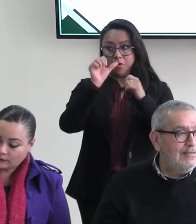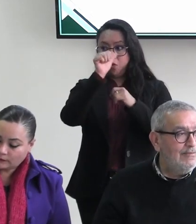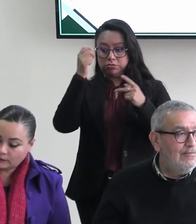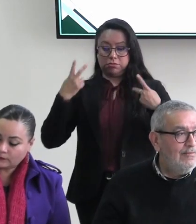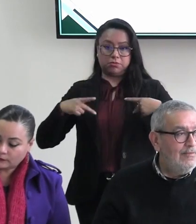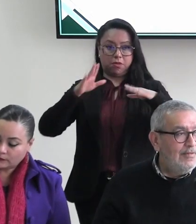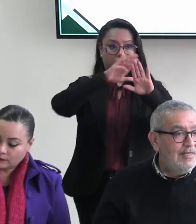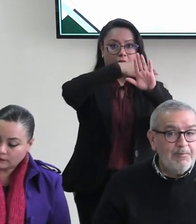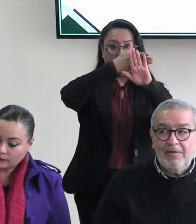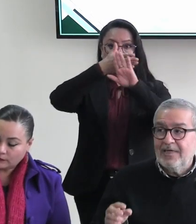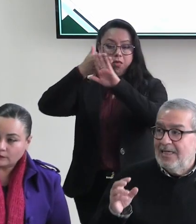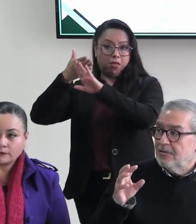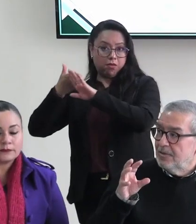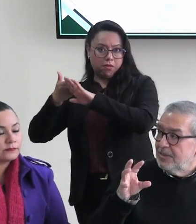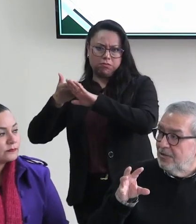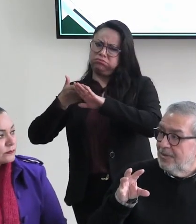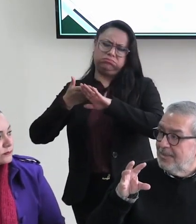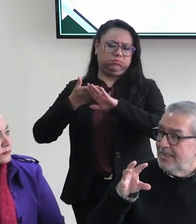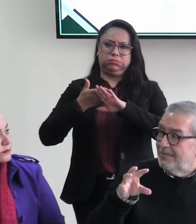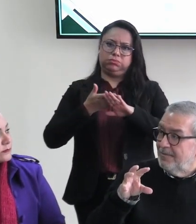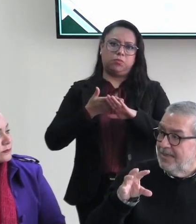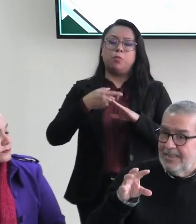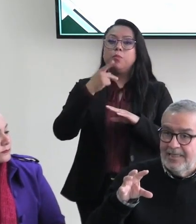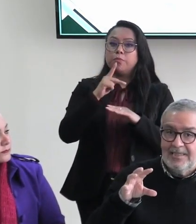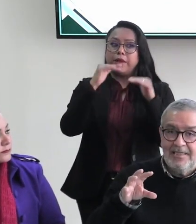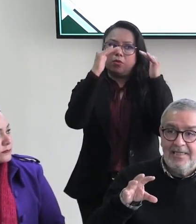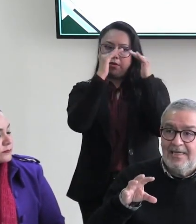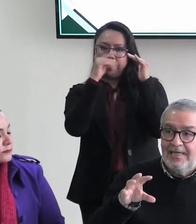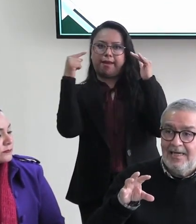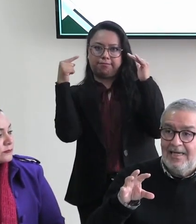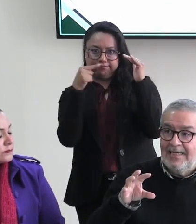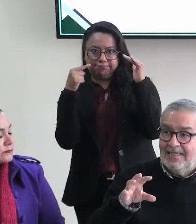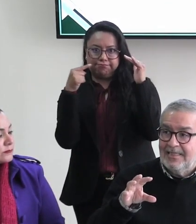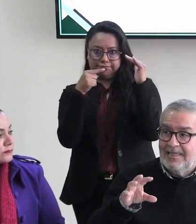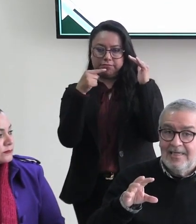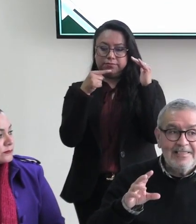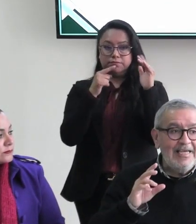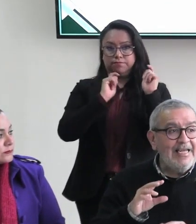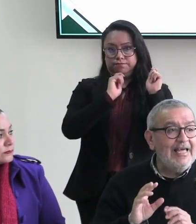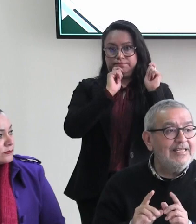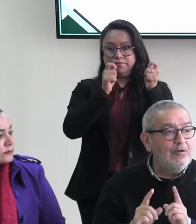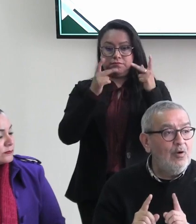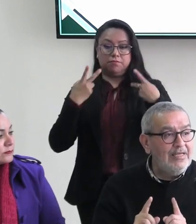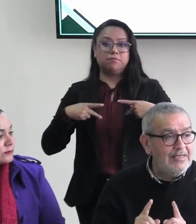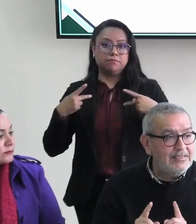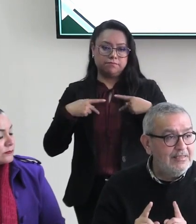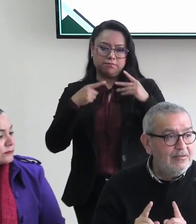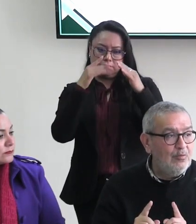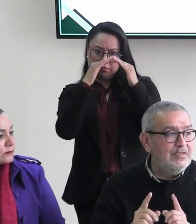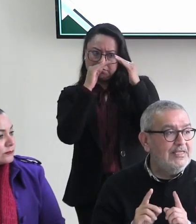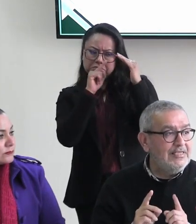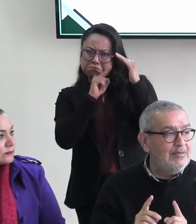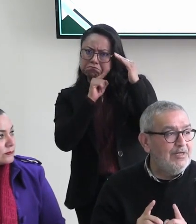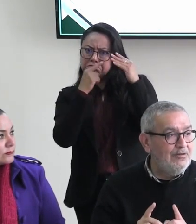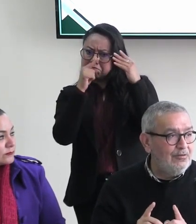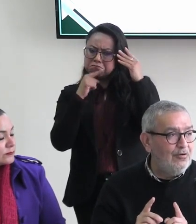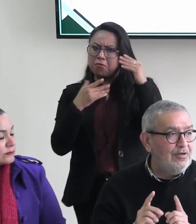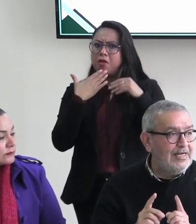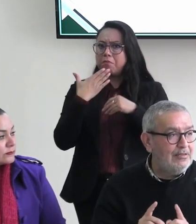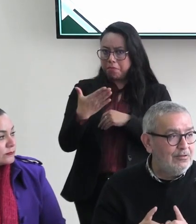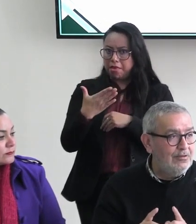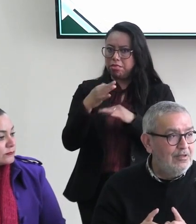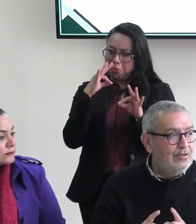más, pero que las condiciones de la vivienda que se da a la gente sean adecuadas, como es el